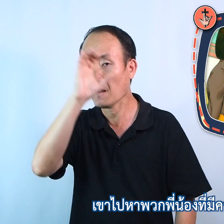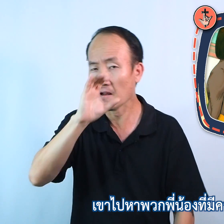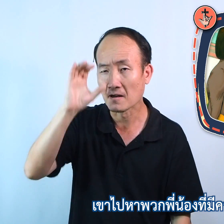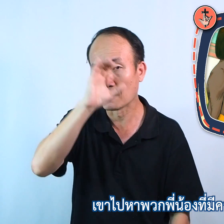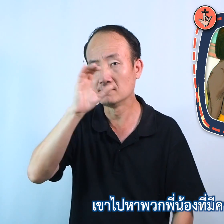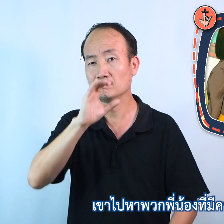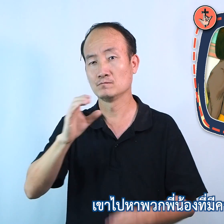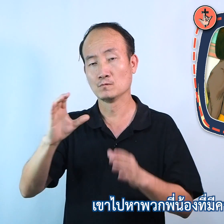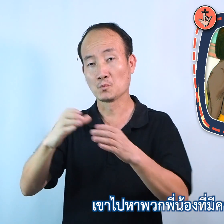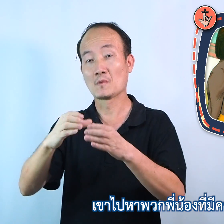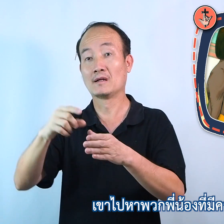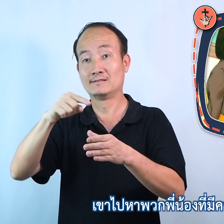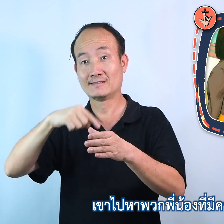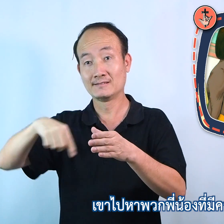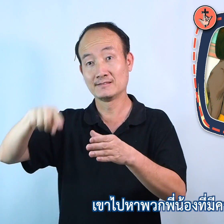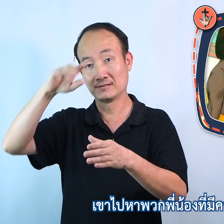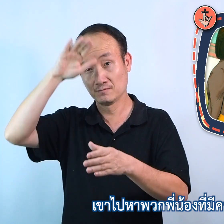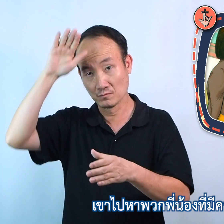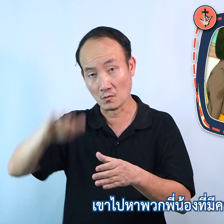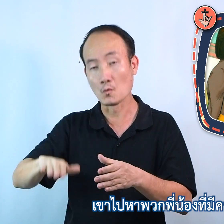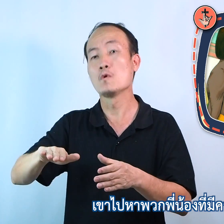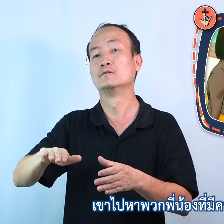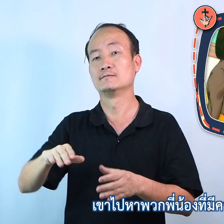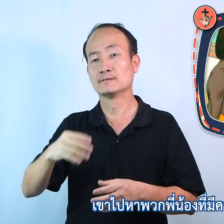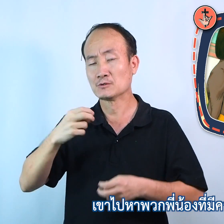กพี่น้องที่มีความทุกข์ยาก